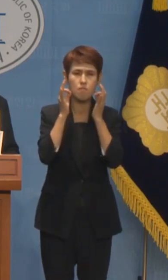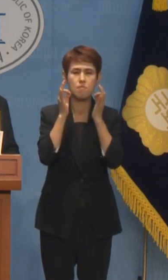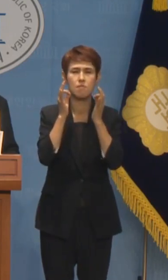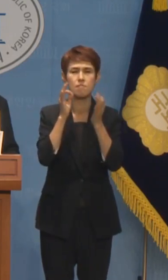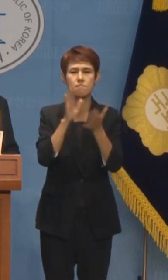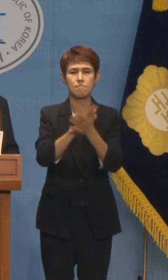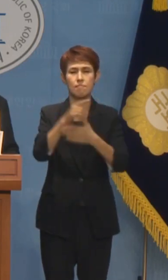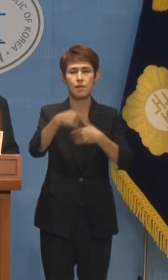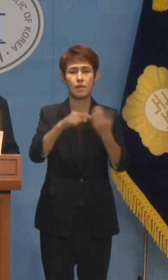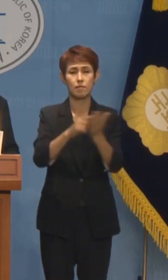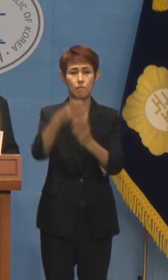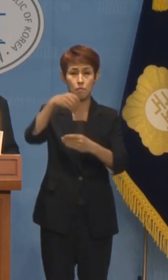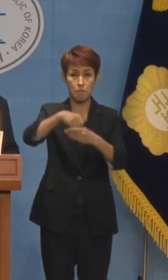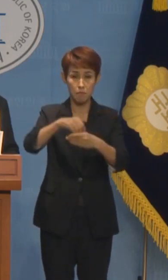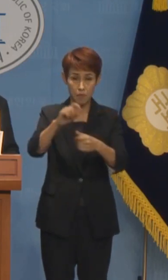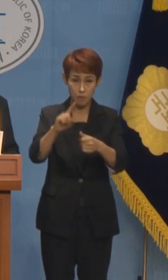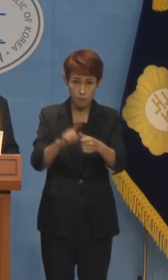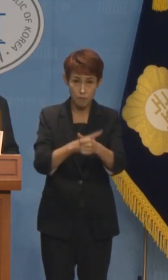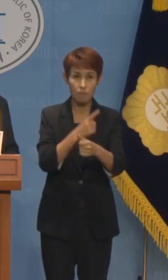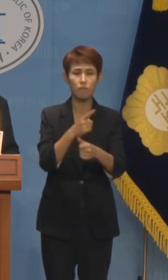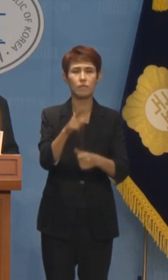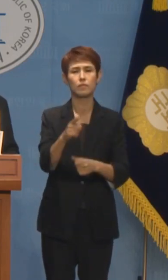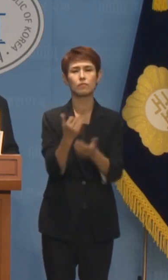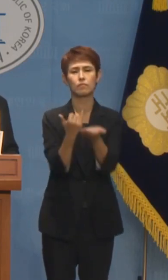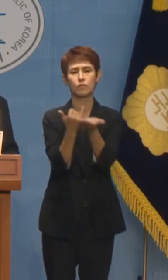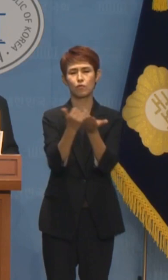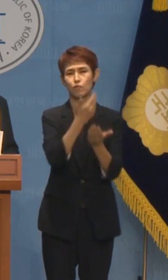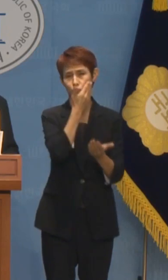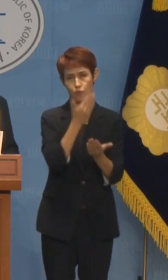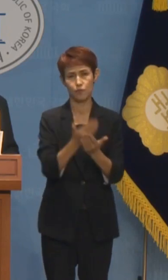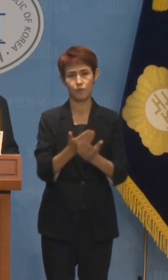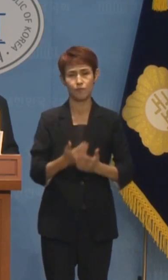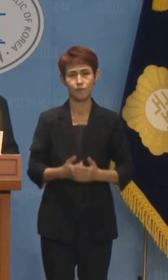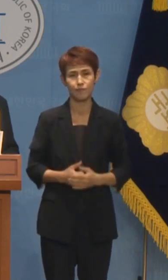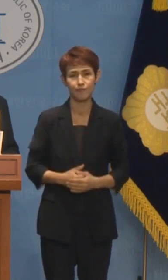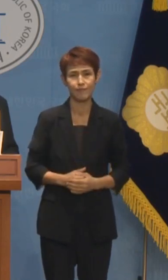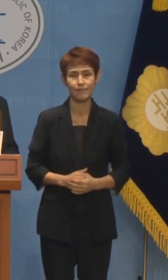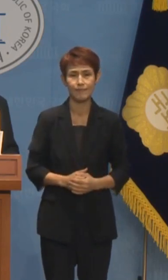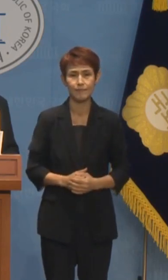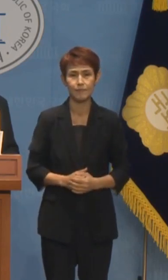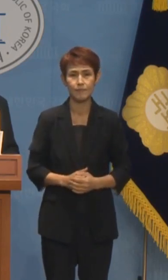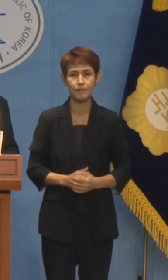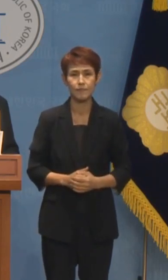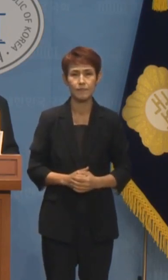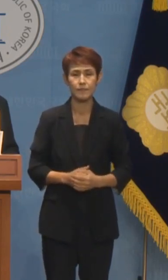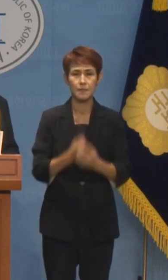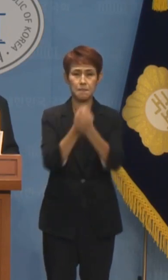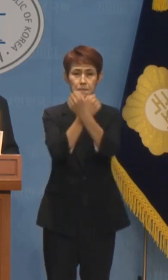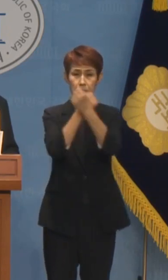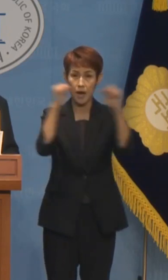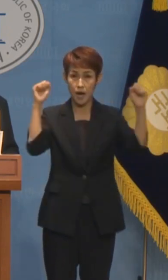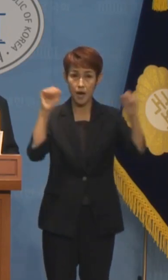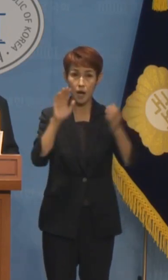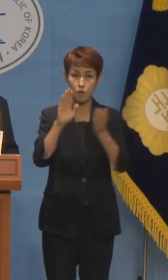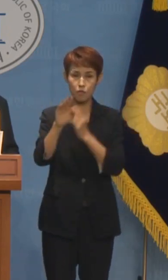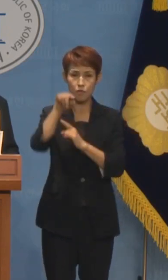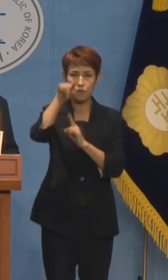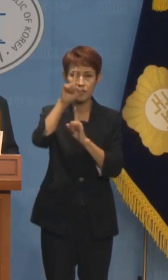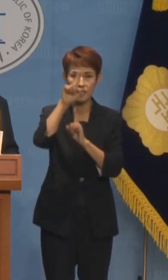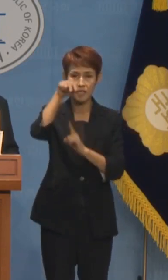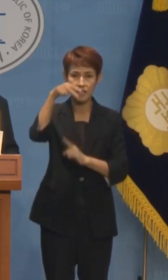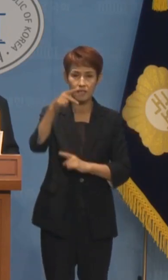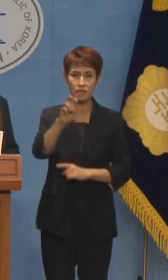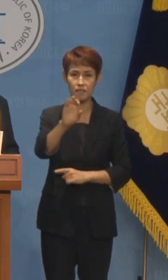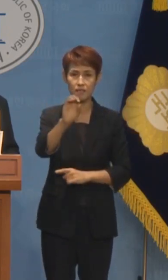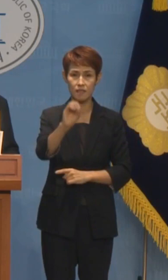담겨 있기 때문에 그렇습니다 그래서 해방 이후에 이승만 정권부터